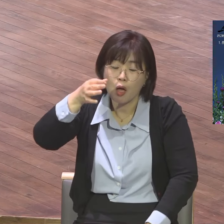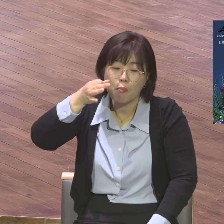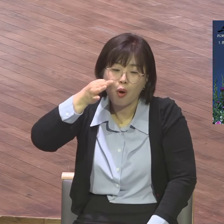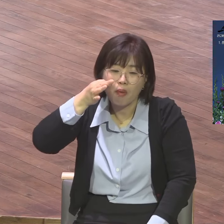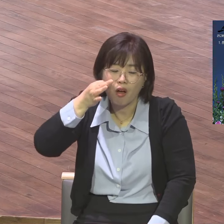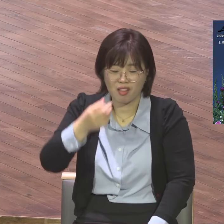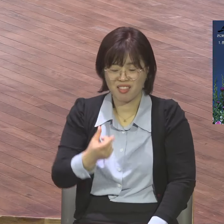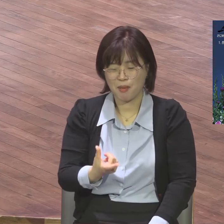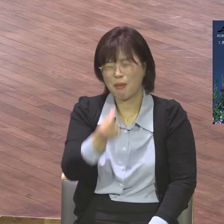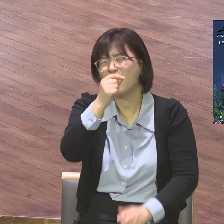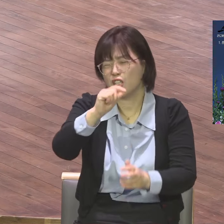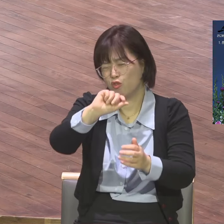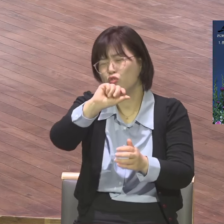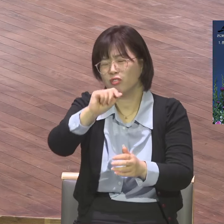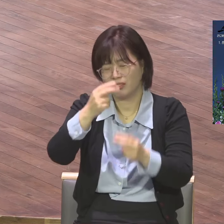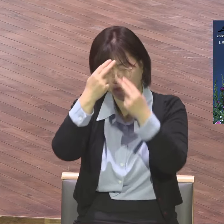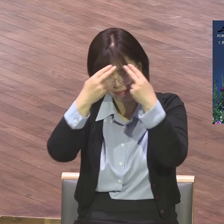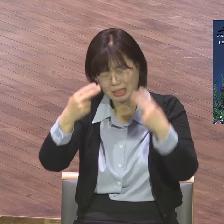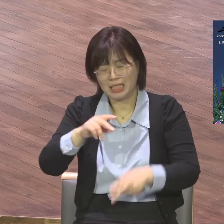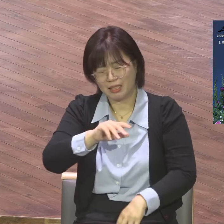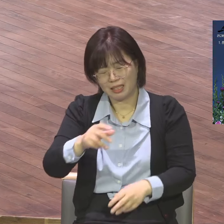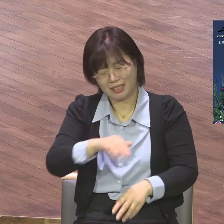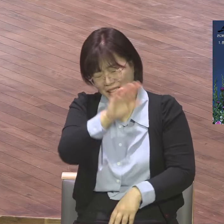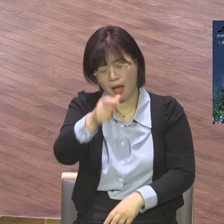단명해서 전부 다 단명.